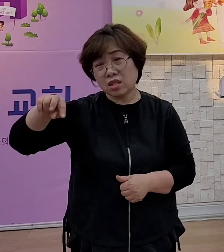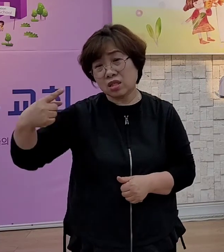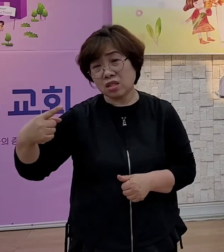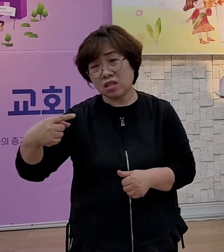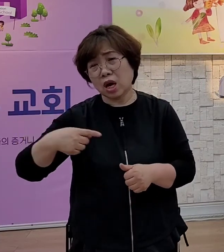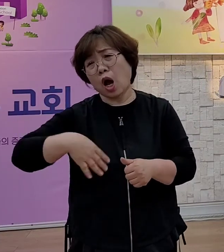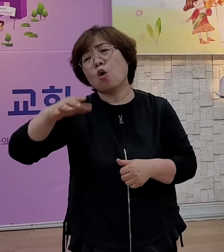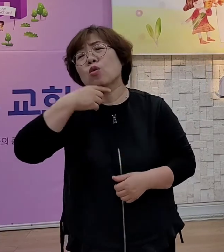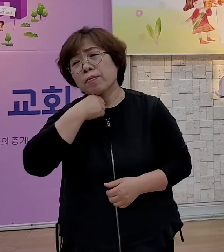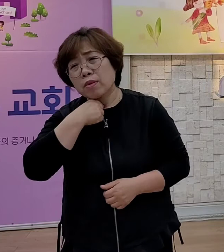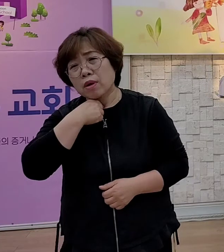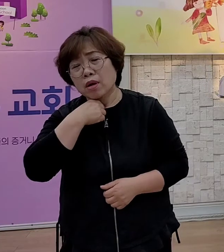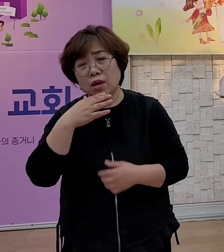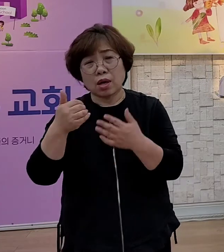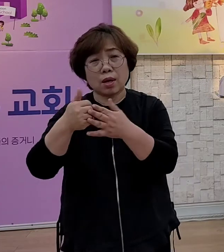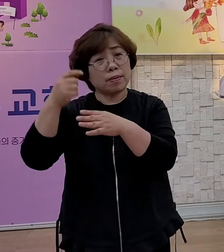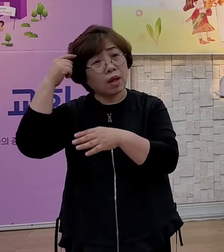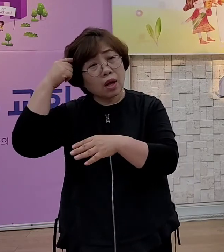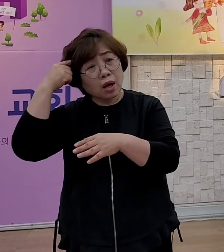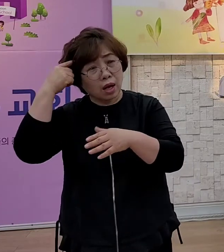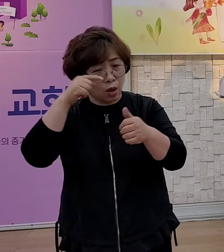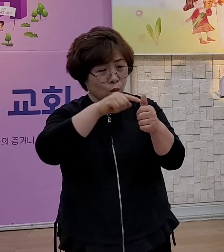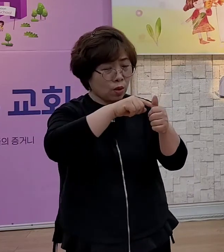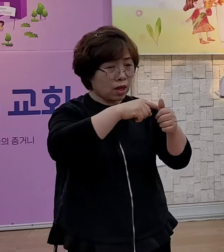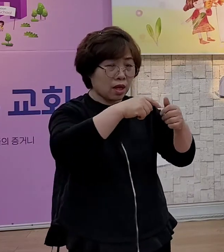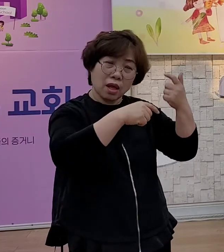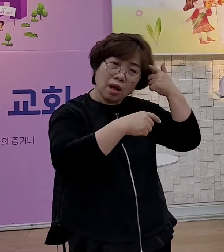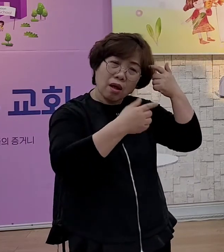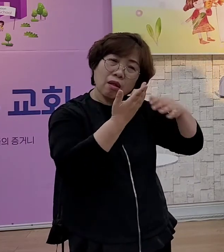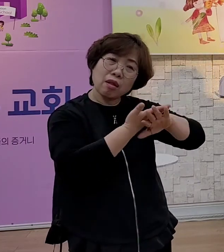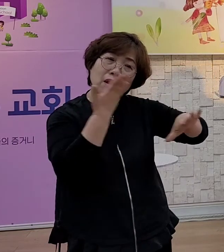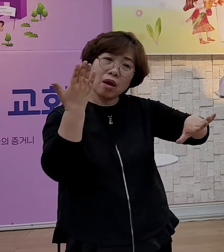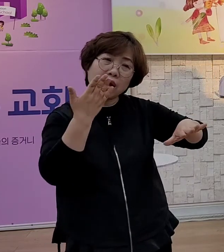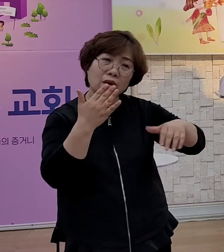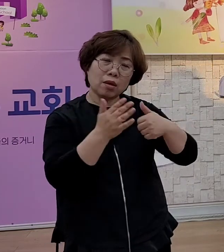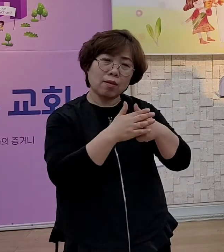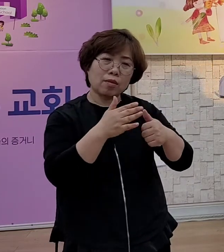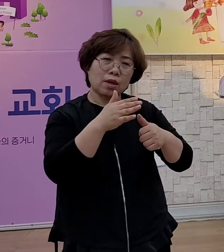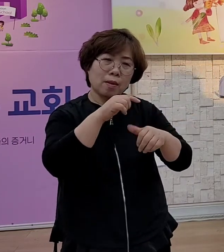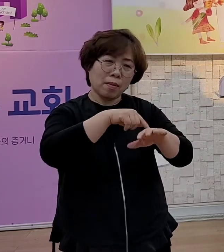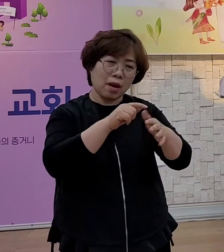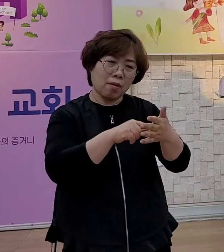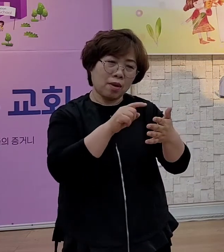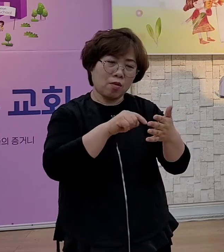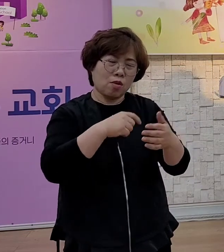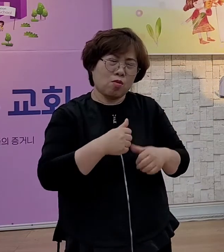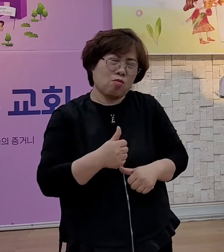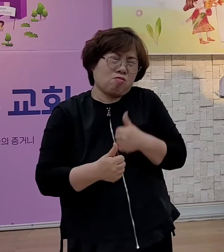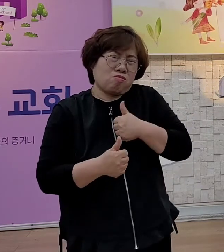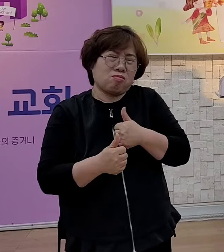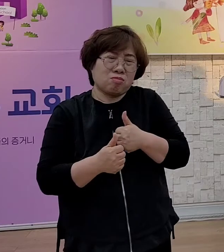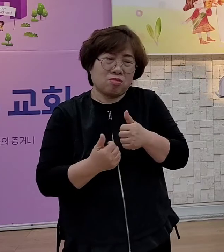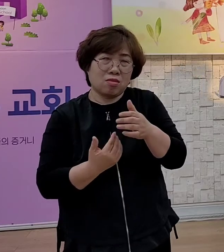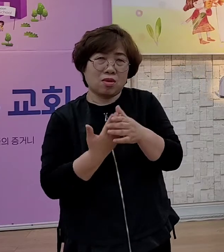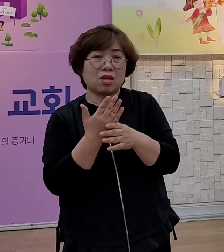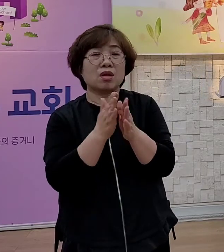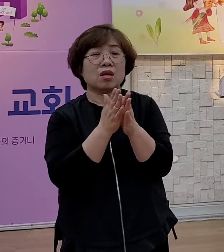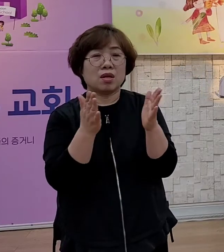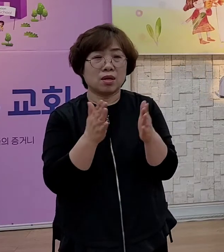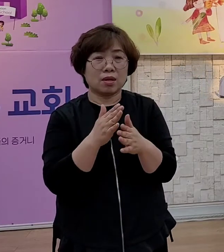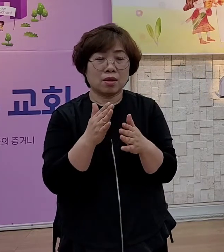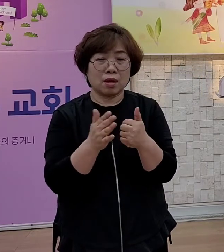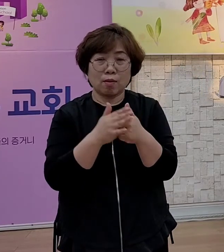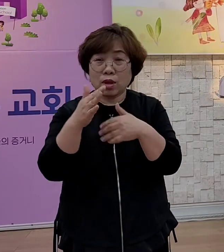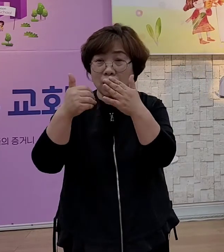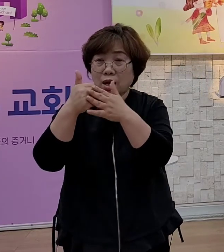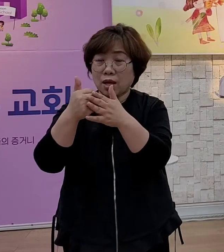하나님의 생각과 자기 생각이 달라서 그때부터 막 마음속에 화가 나기 시작합니다. 그래서 하나님의 말씀